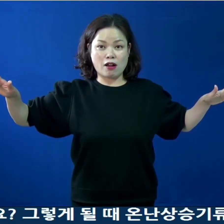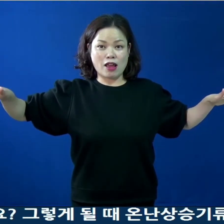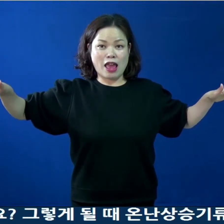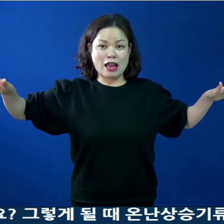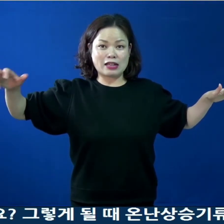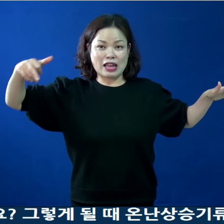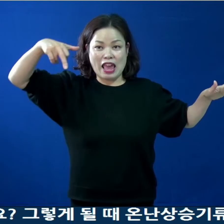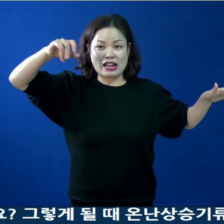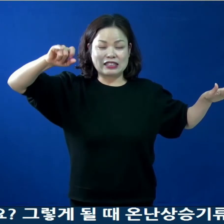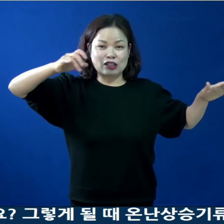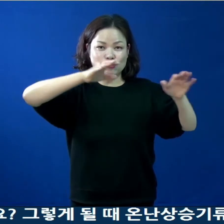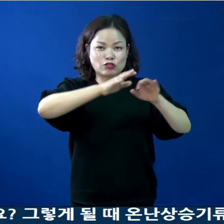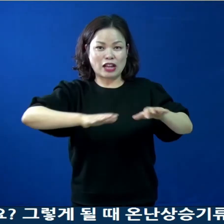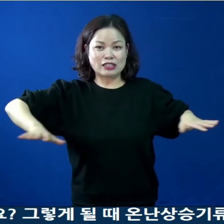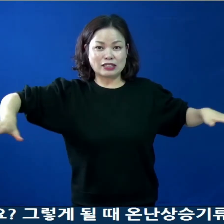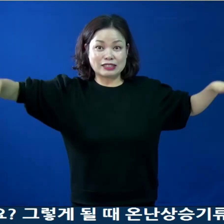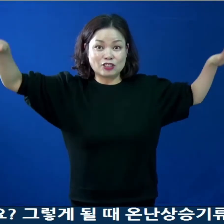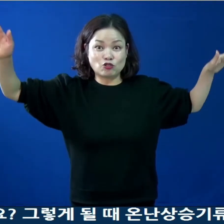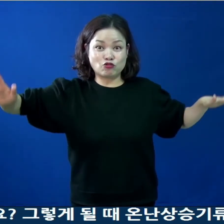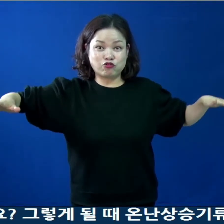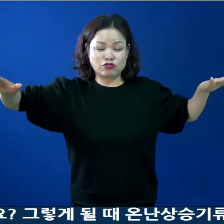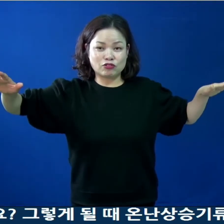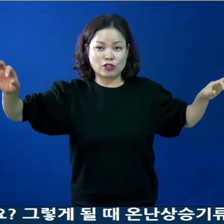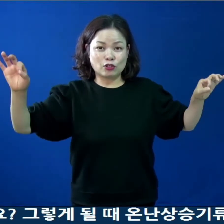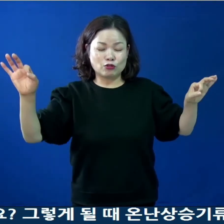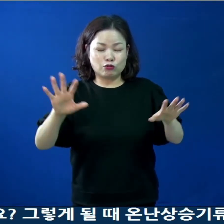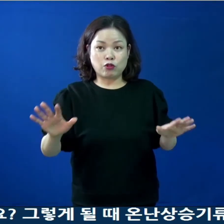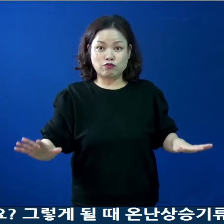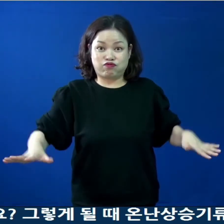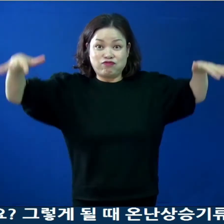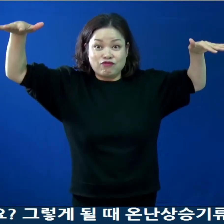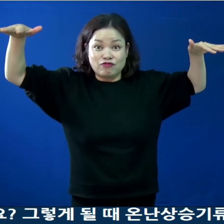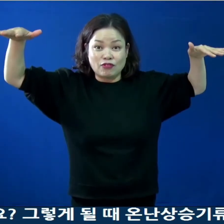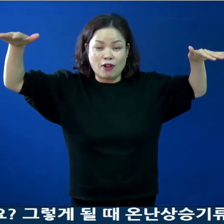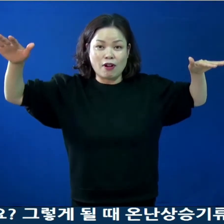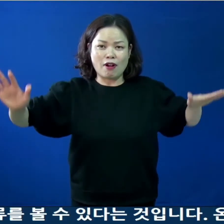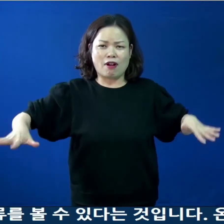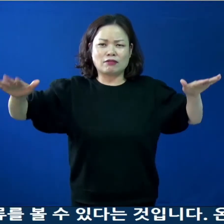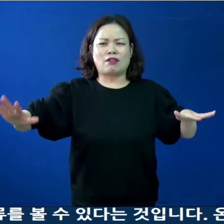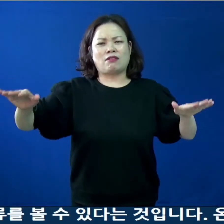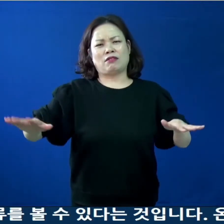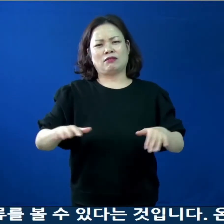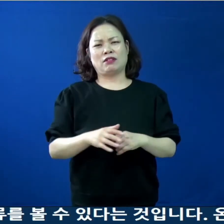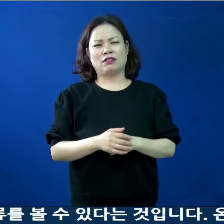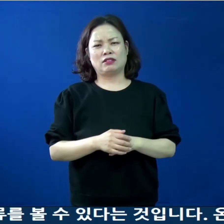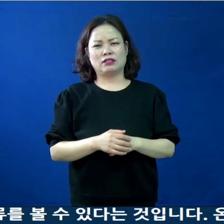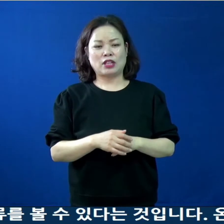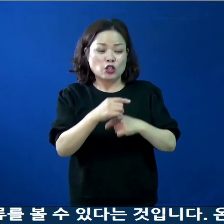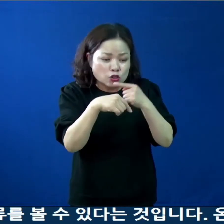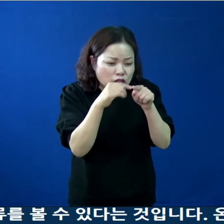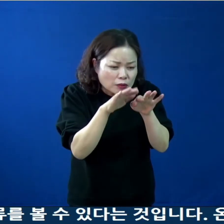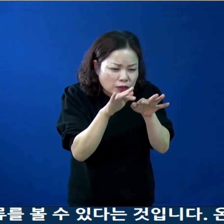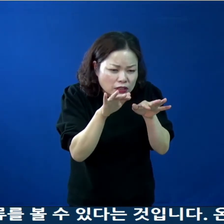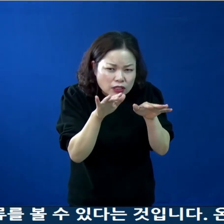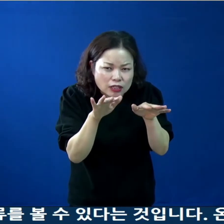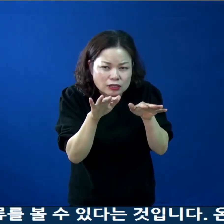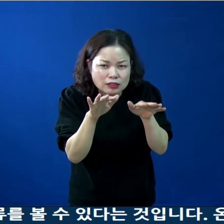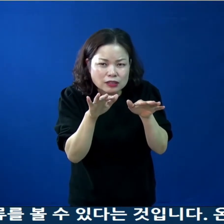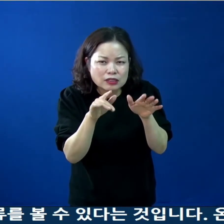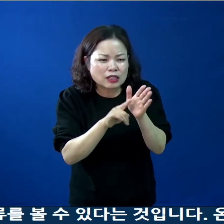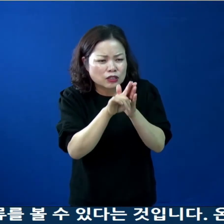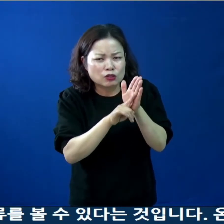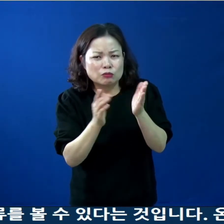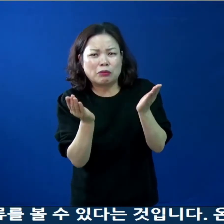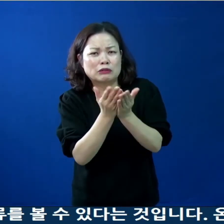행글라이드처럼 쫙 피면서 이렇게 순식간에 슉 하고 올라간다는 것이에요. 반면 이 참새는 그 기류를 전혀 타지